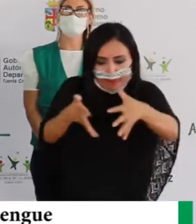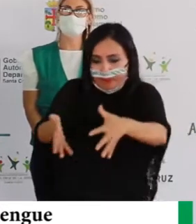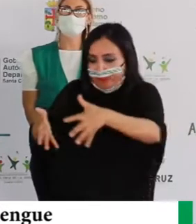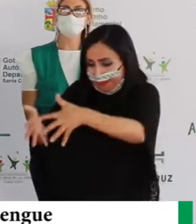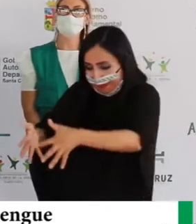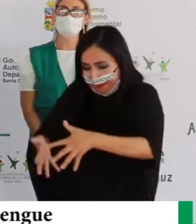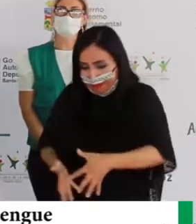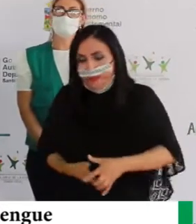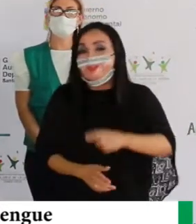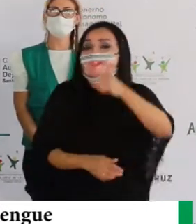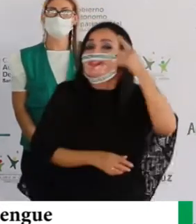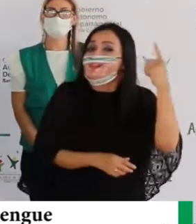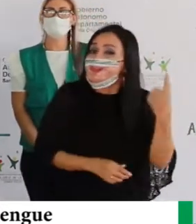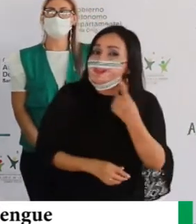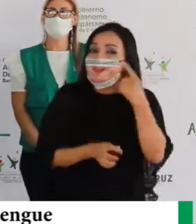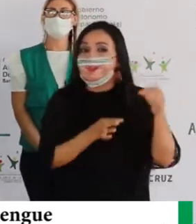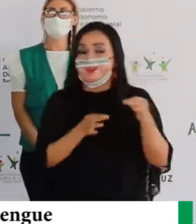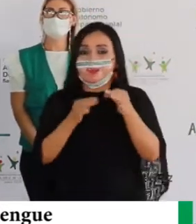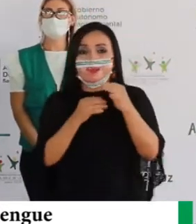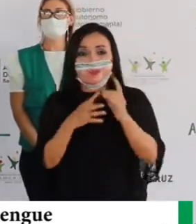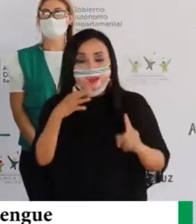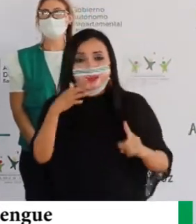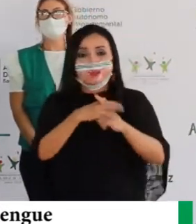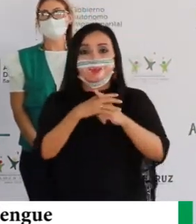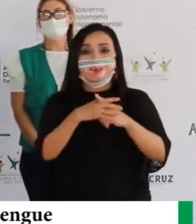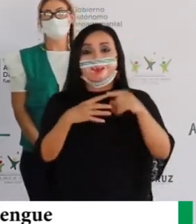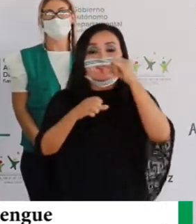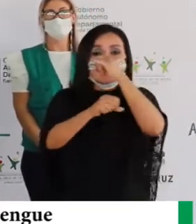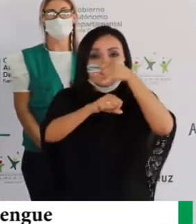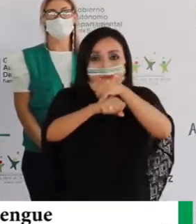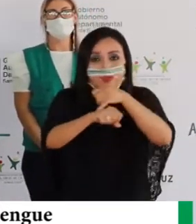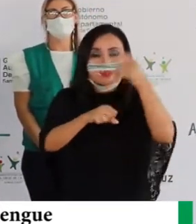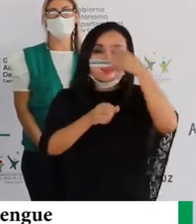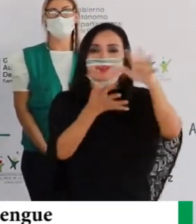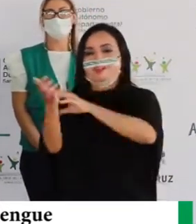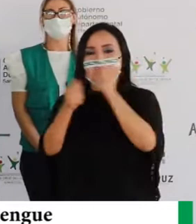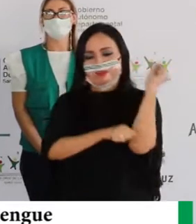limpia, que es la única manera por la que vamos a poder prevenir